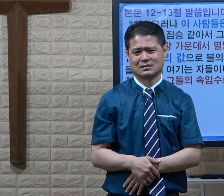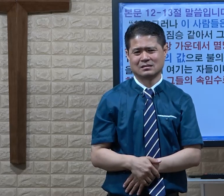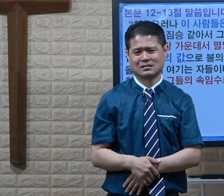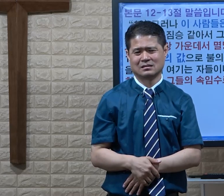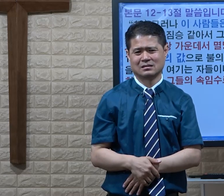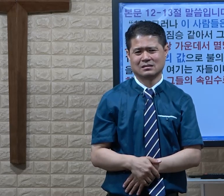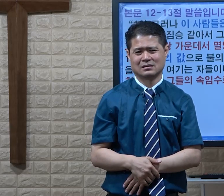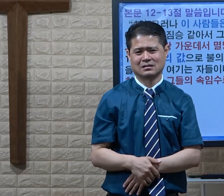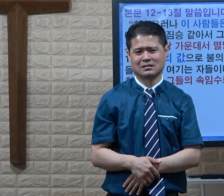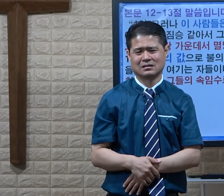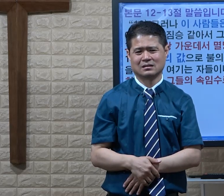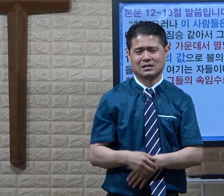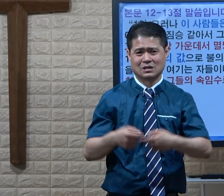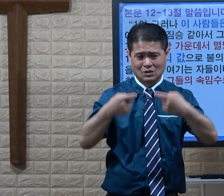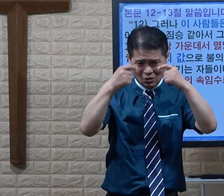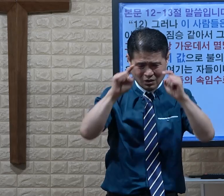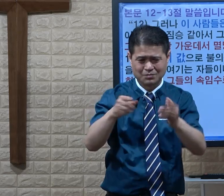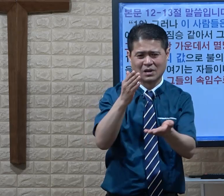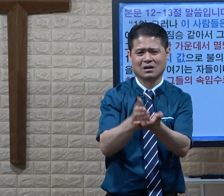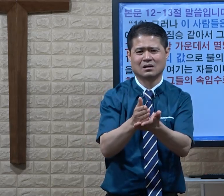바로 사탄의 계략이라는 것입니다.